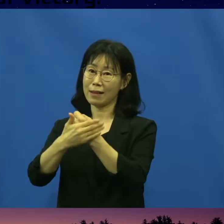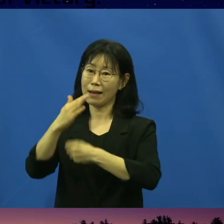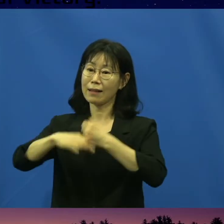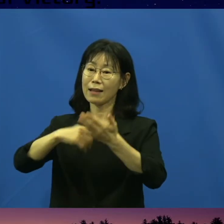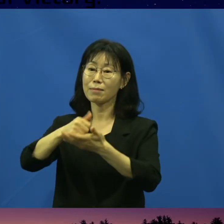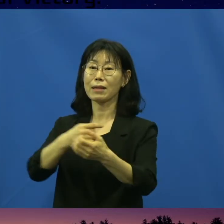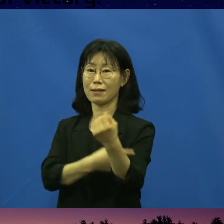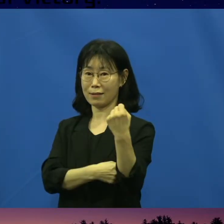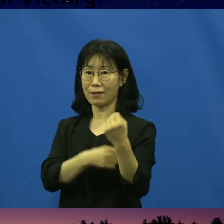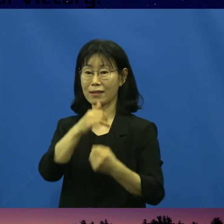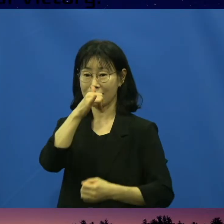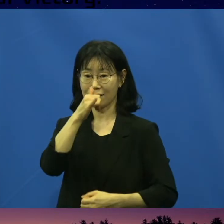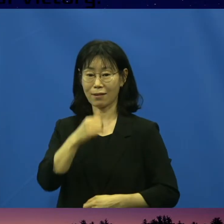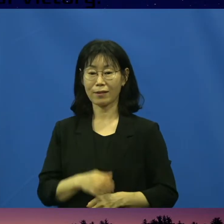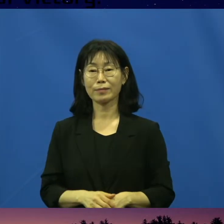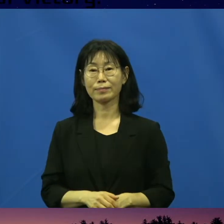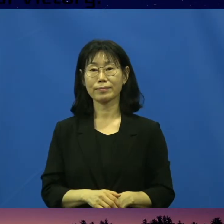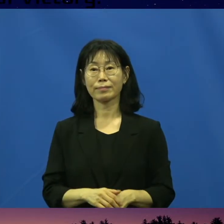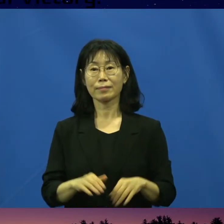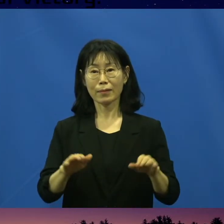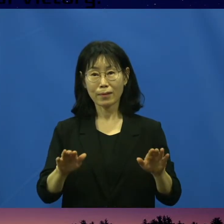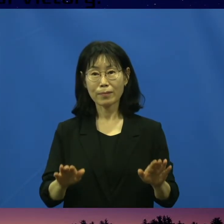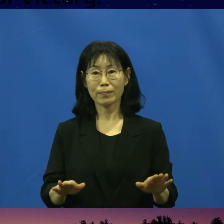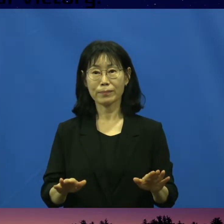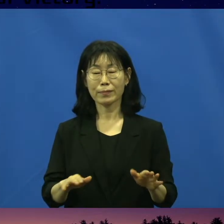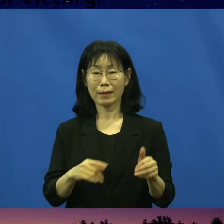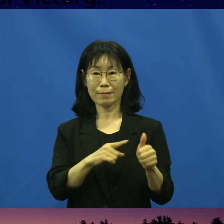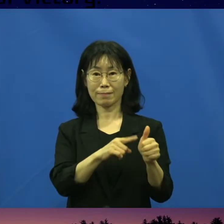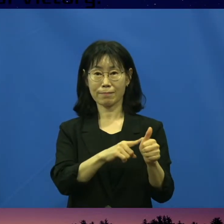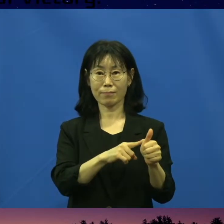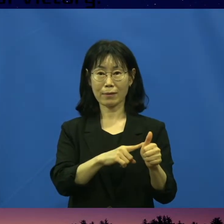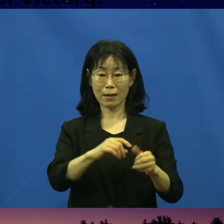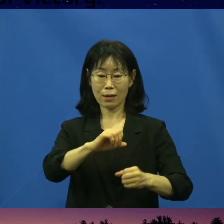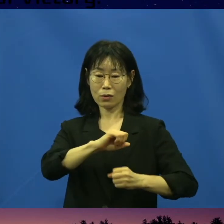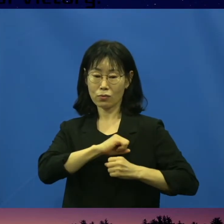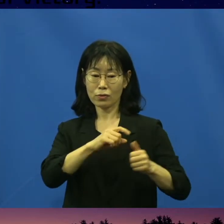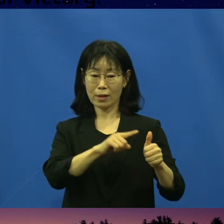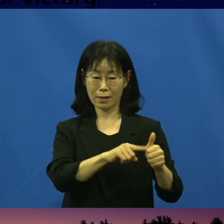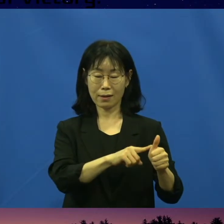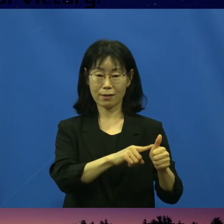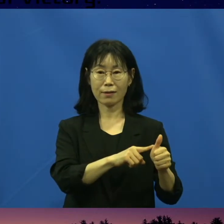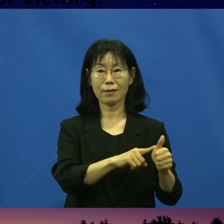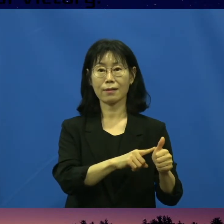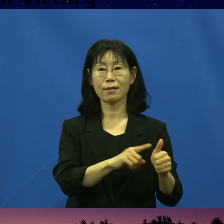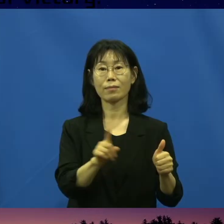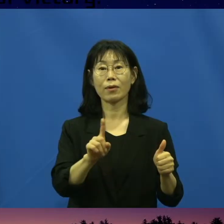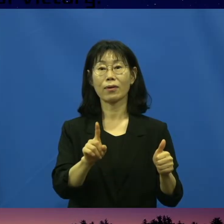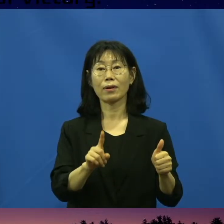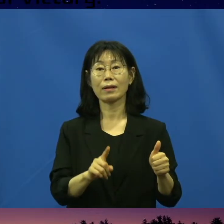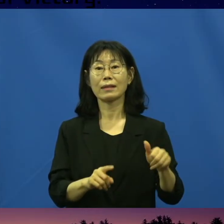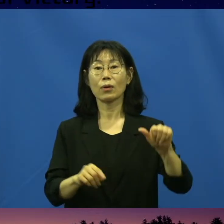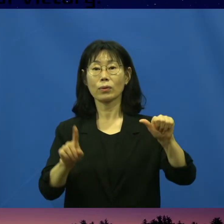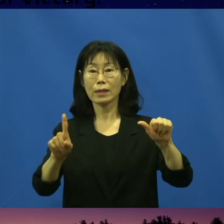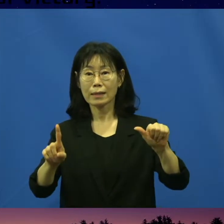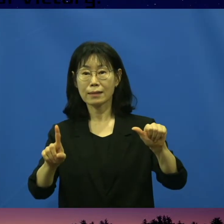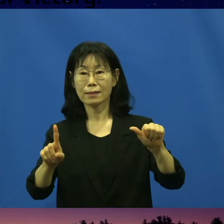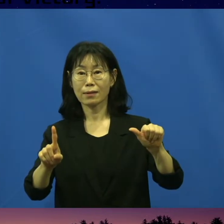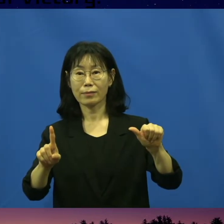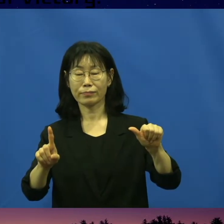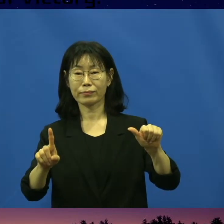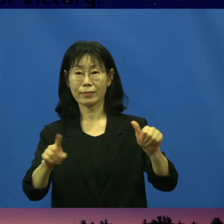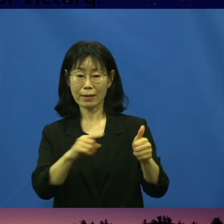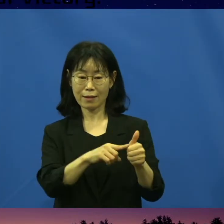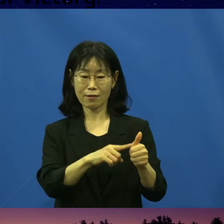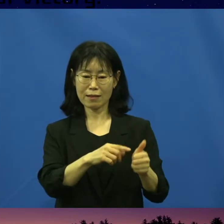자, 보십시오. 다시 그는 오늘 이 끝부분, 1절의 끝부분이 이제 이거예요. 나만 완벽해요. 근데